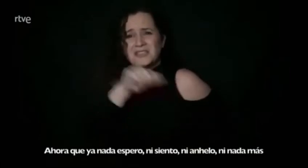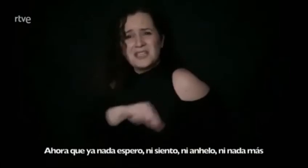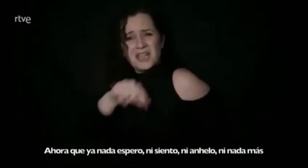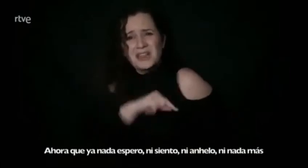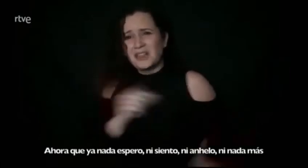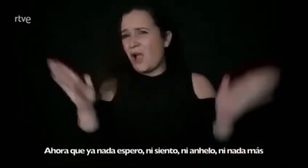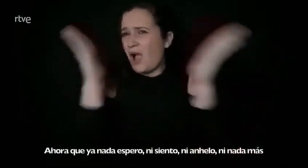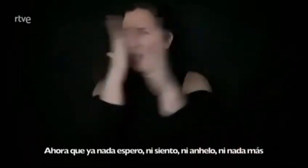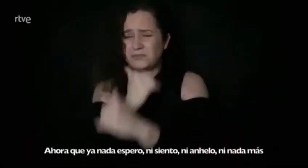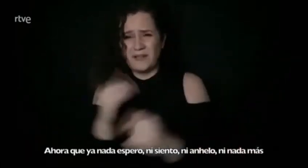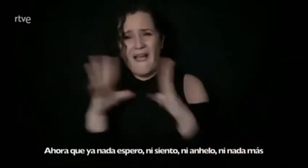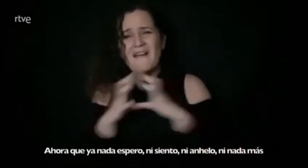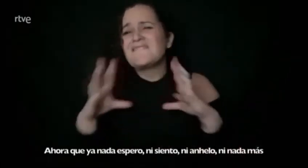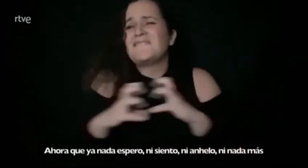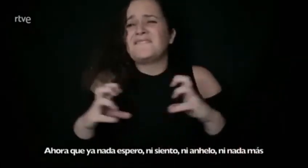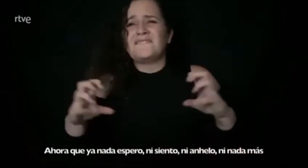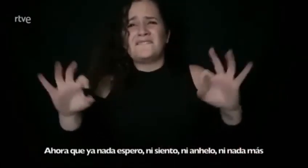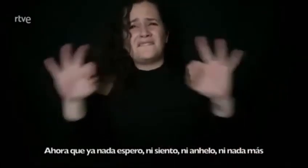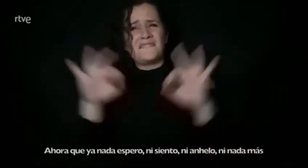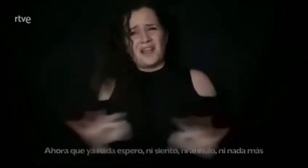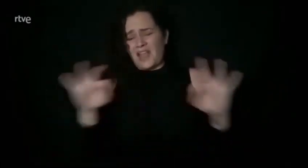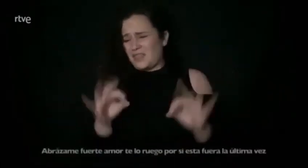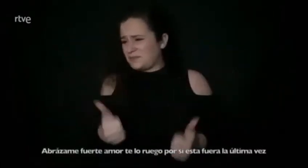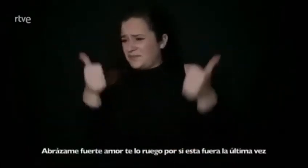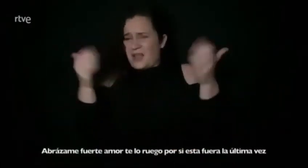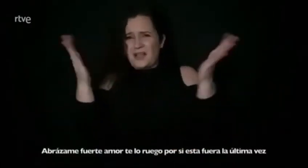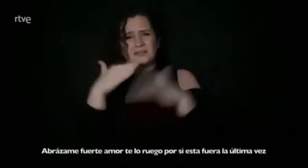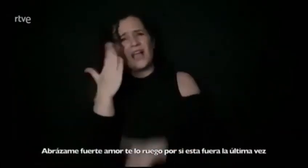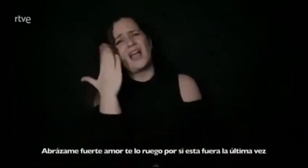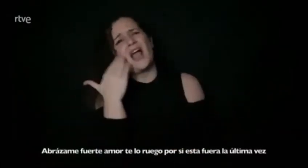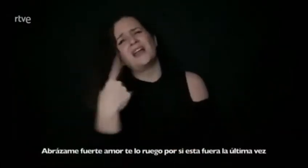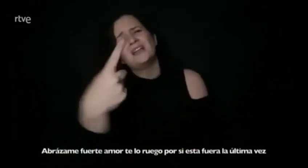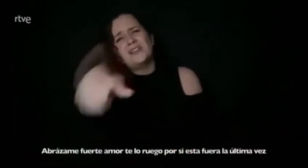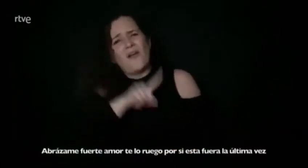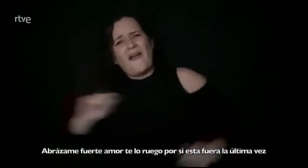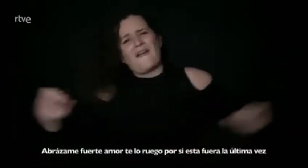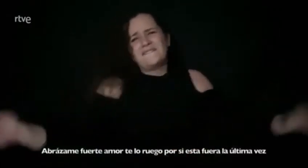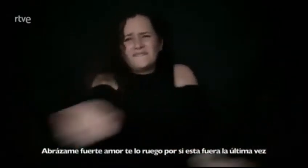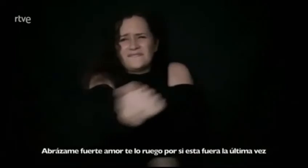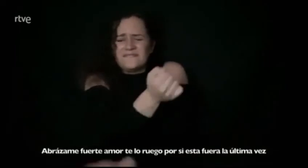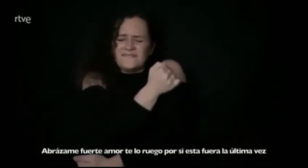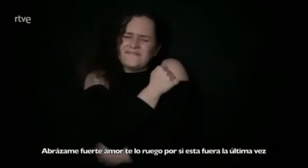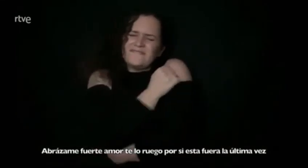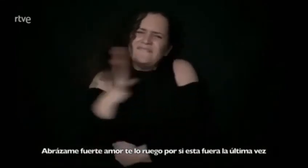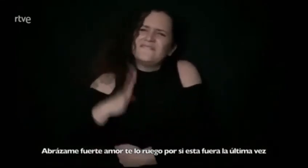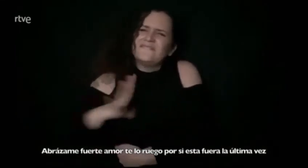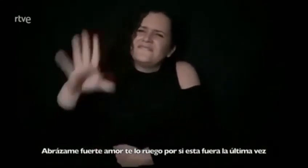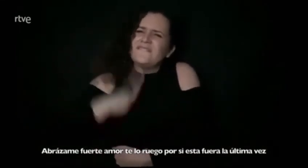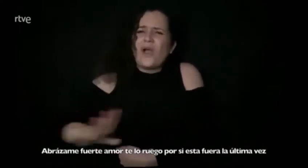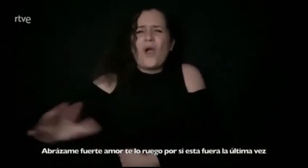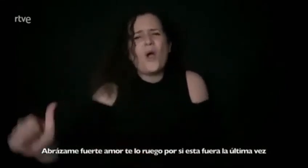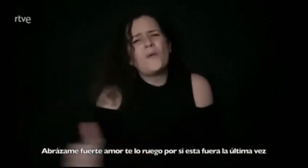siento, ni anhelo, ni nada me sé. Abrázame fuerte, amor, te lo ruego, por si esta fuera